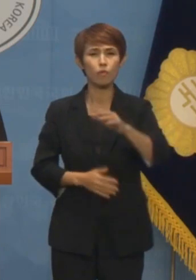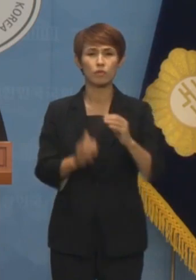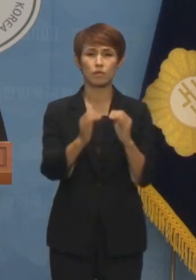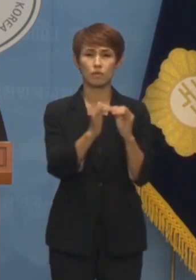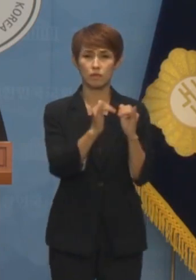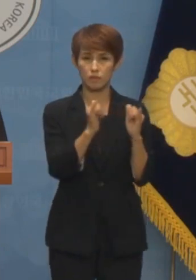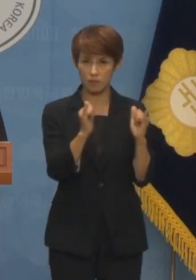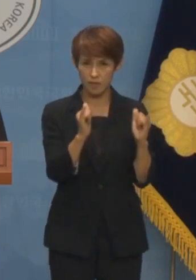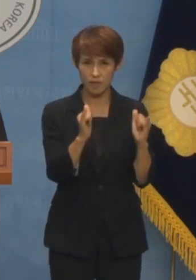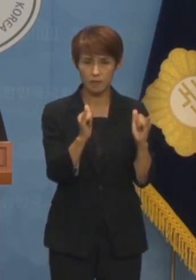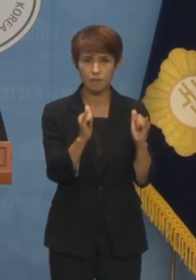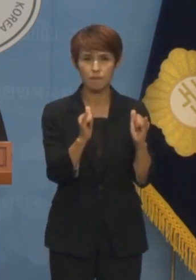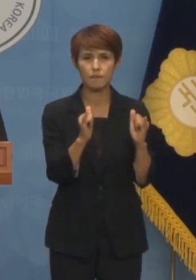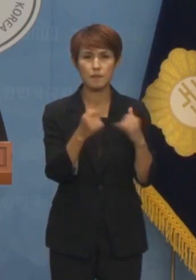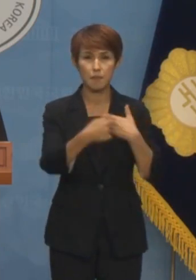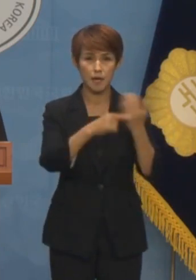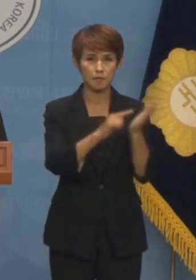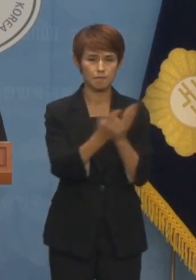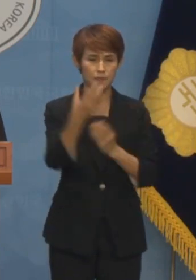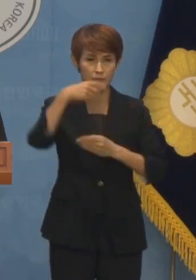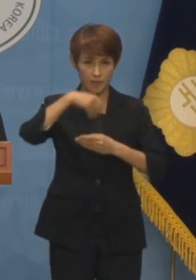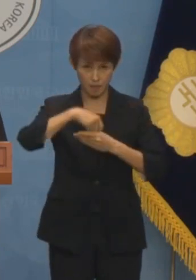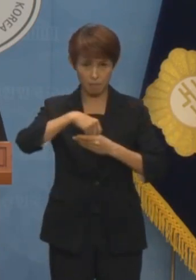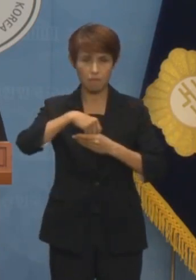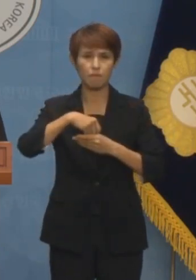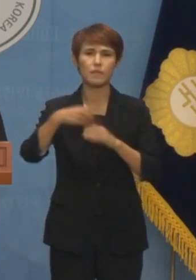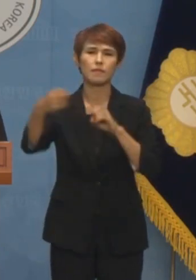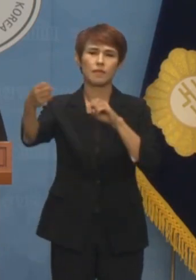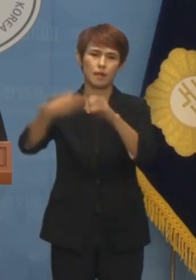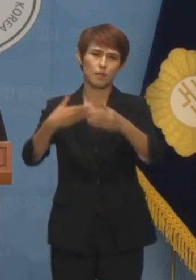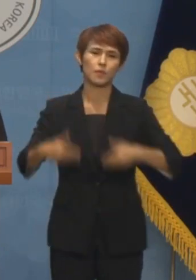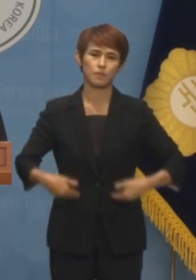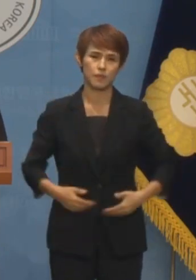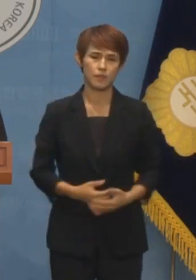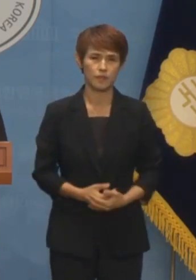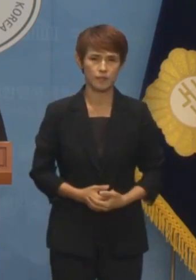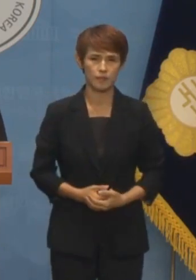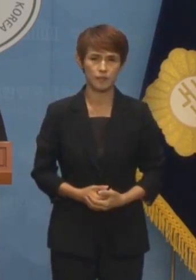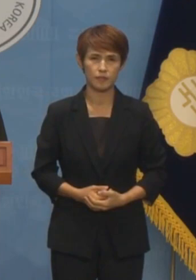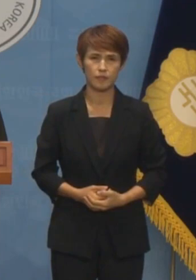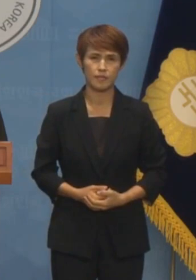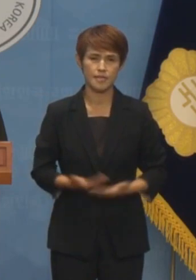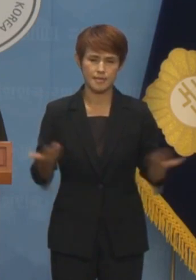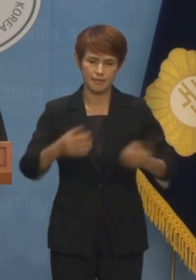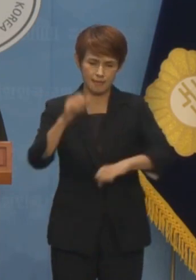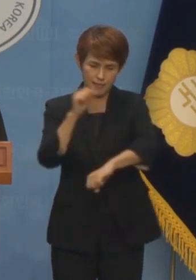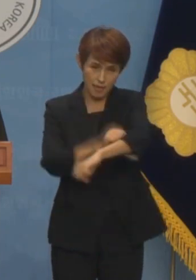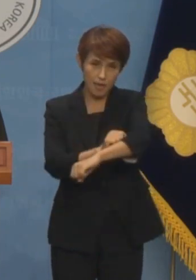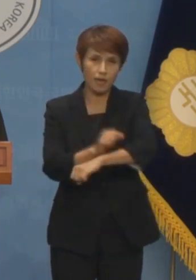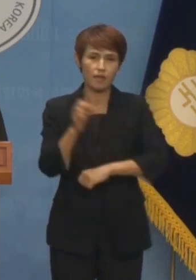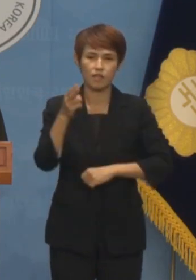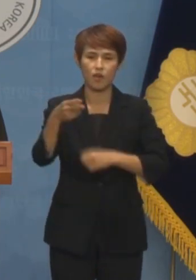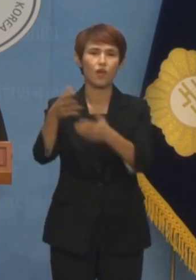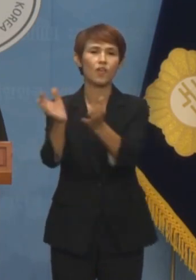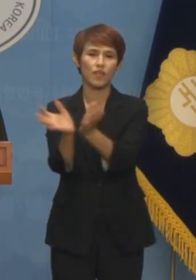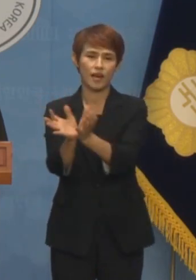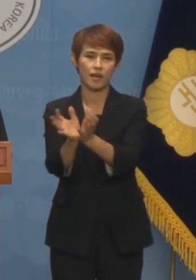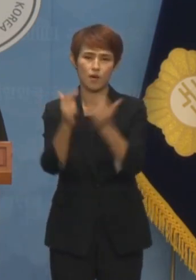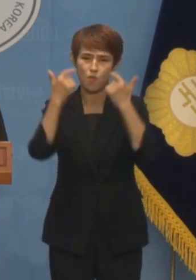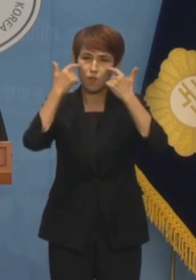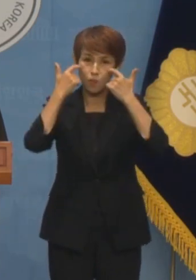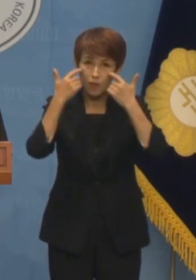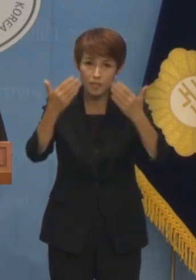구성원들의 염원에 답할 의무가 있습니다. 가장 일 잘하는 여당, 가장